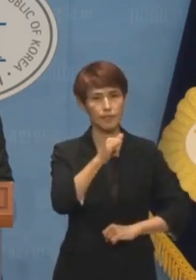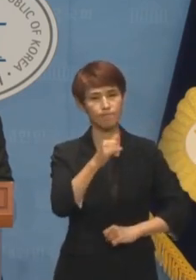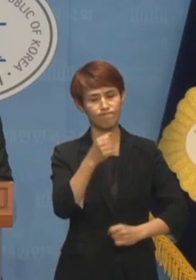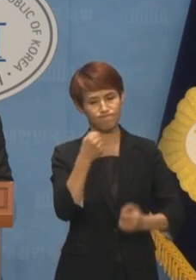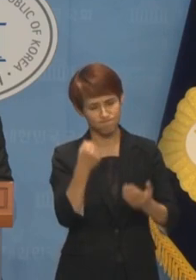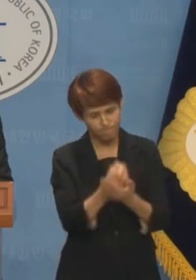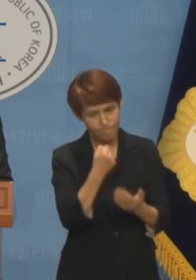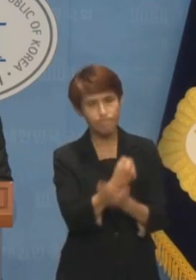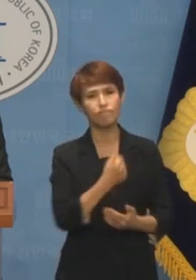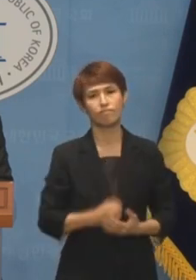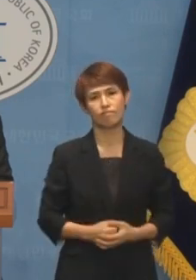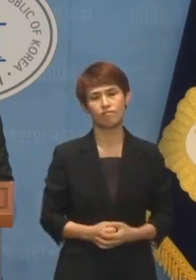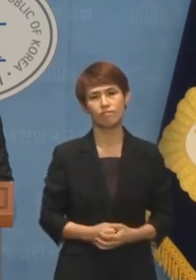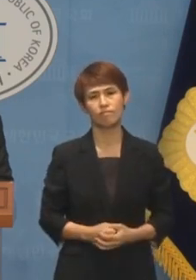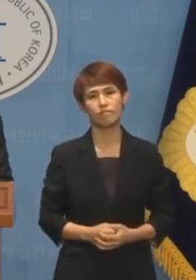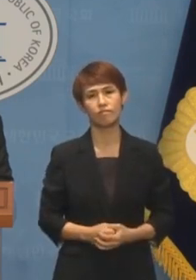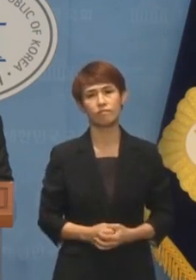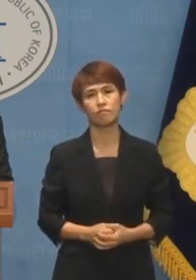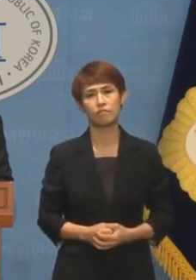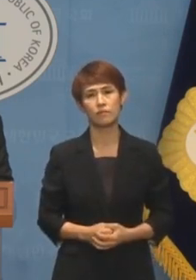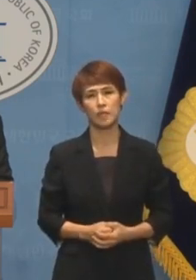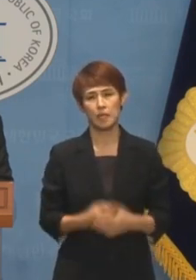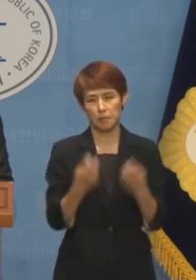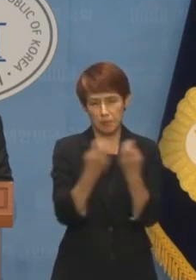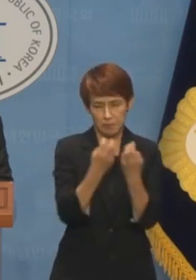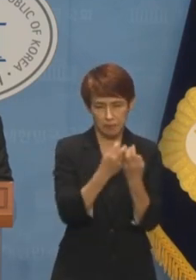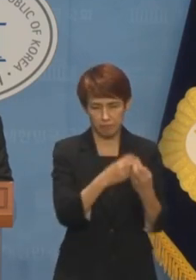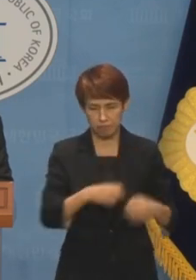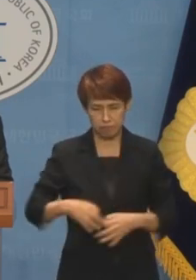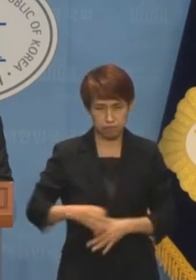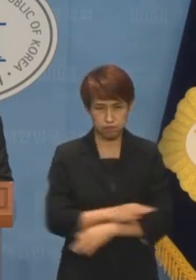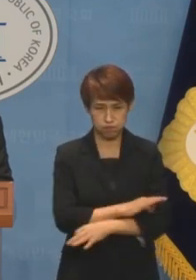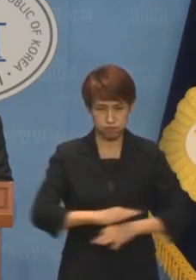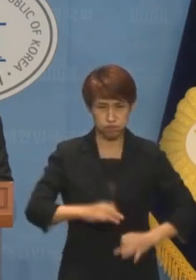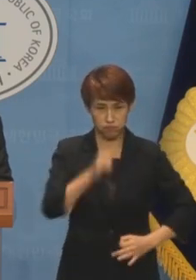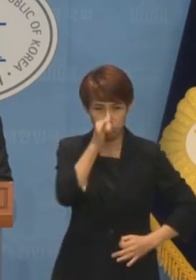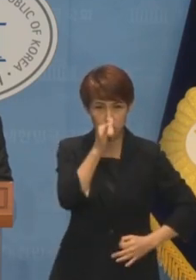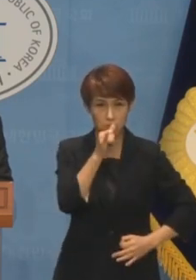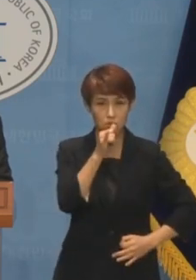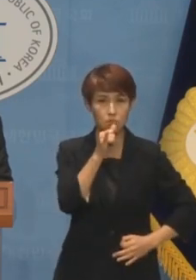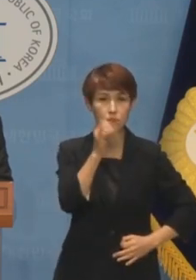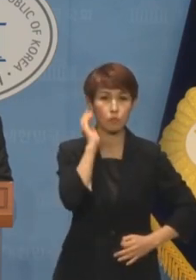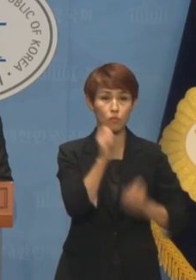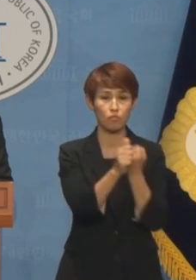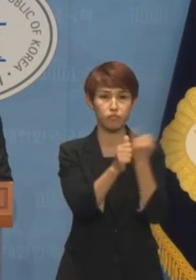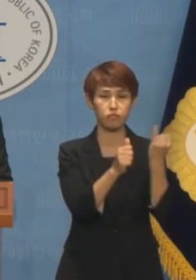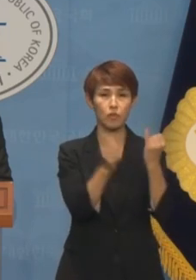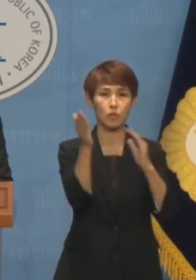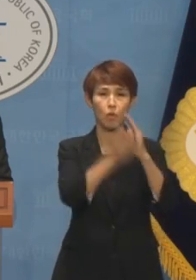유감스럽습니다. 온갖 비리 의혹을 받고 있는 대통령의 부인이 공식 외교석상에